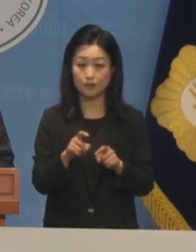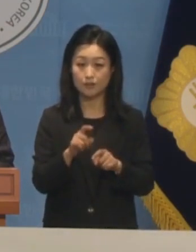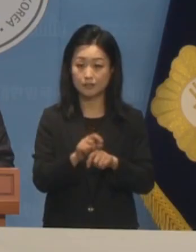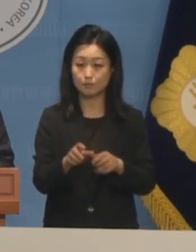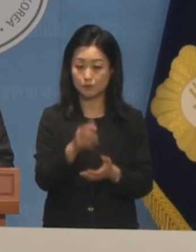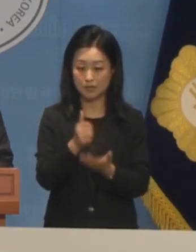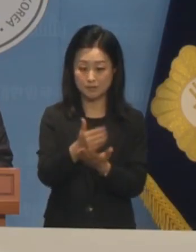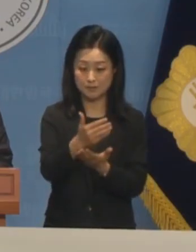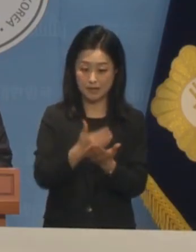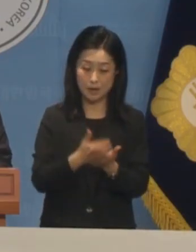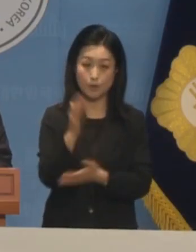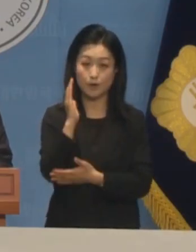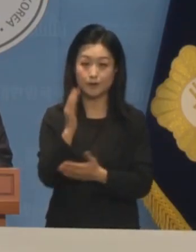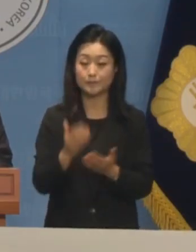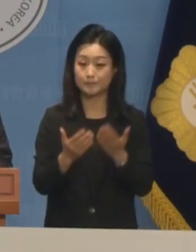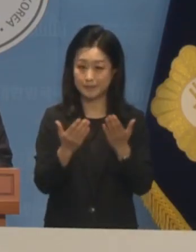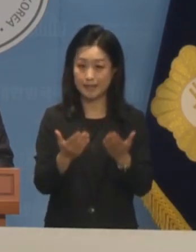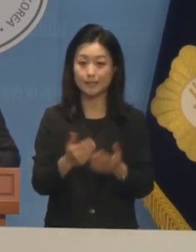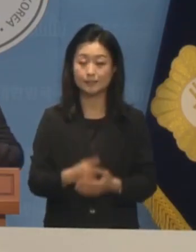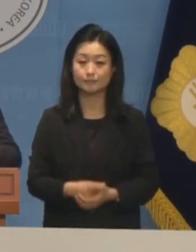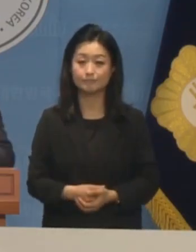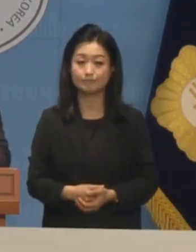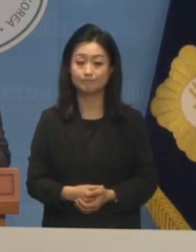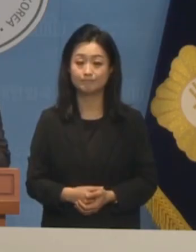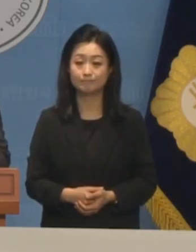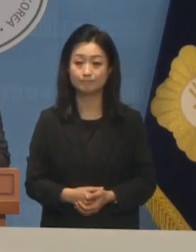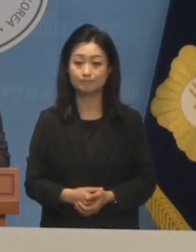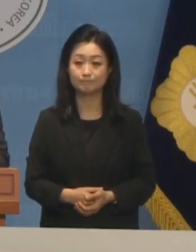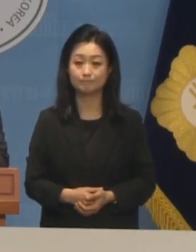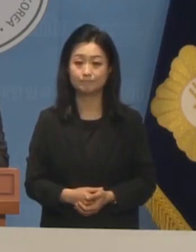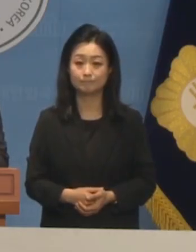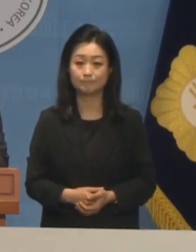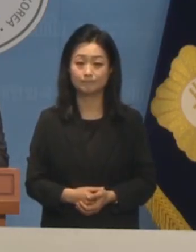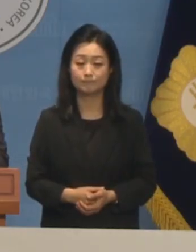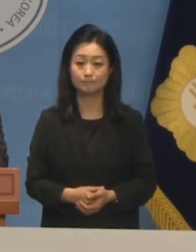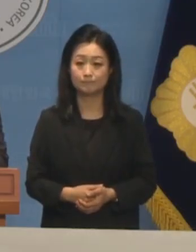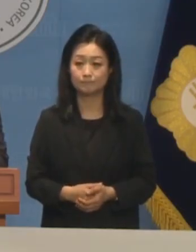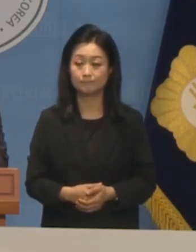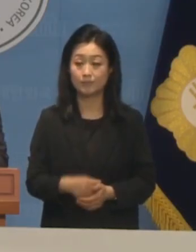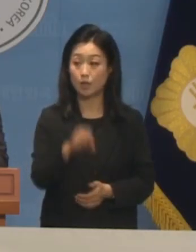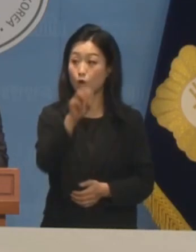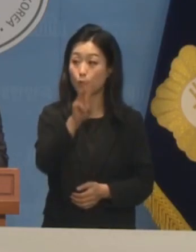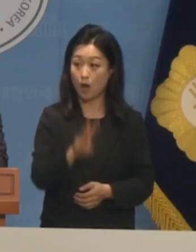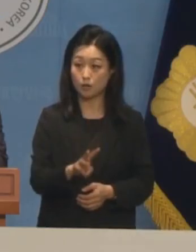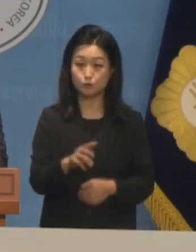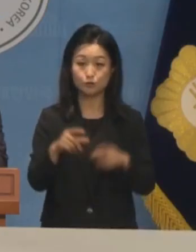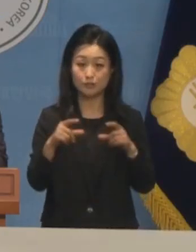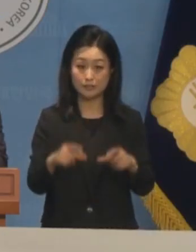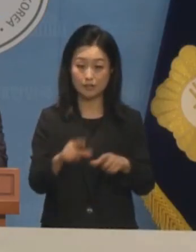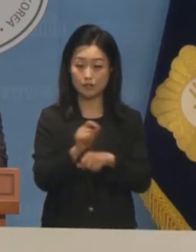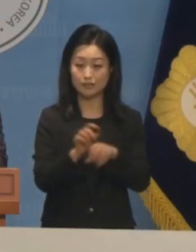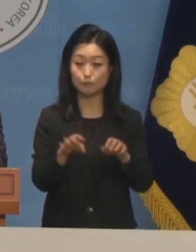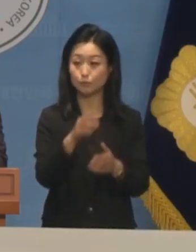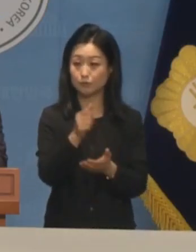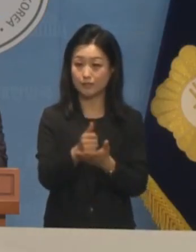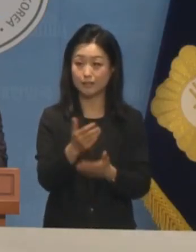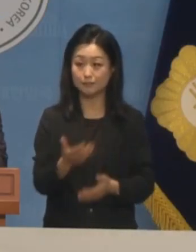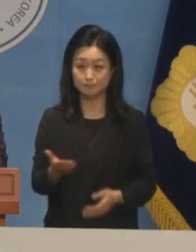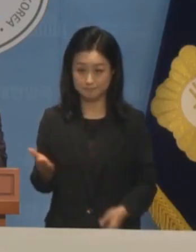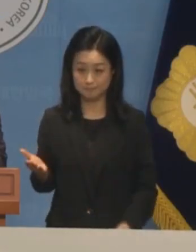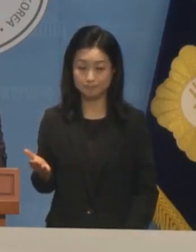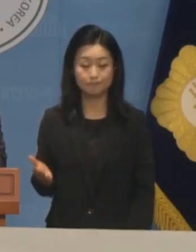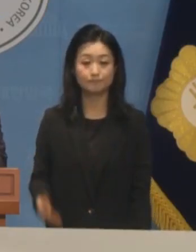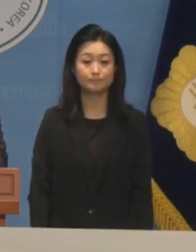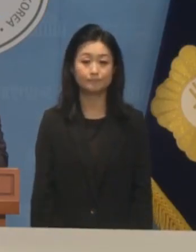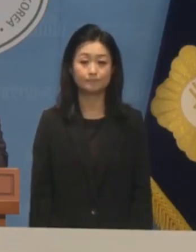기자회견문 낭독순으로 진행하겠습니다. 예, 먼저 광주 경실련 오주섭 사무처장님께서 나오셔서